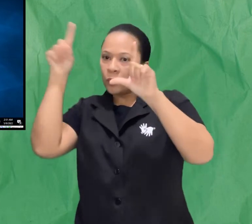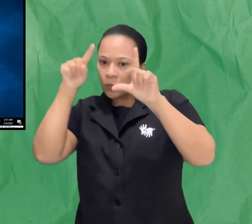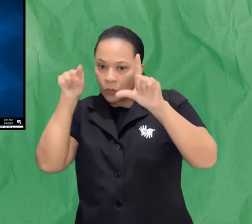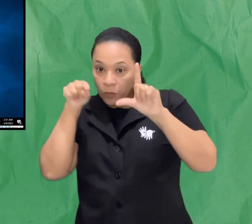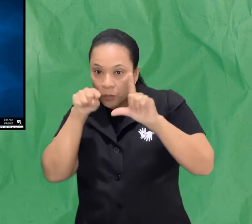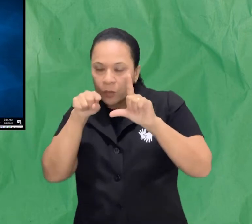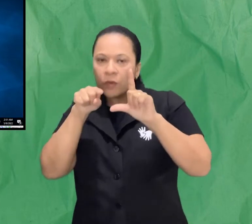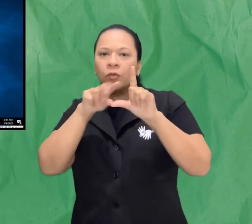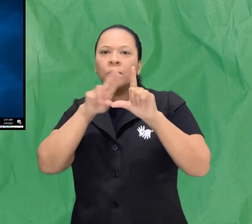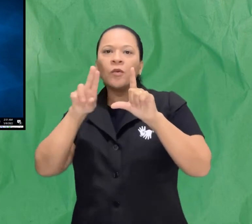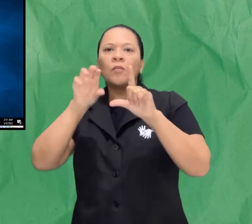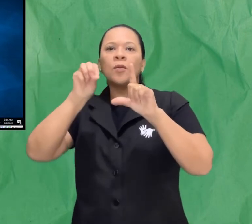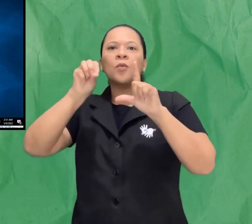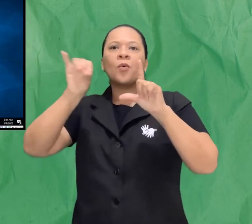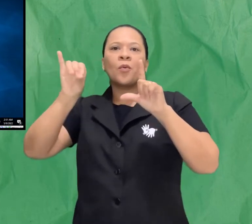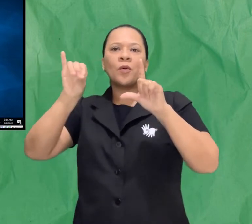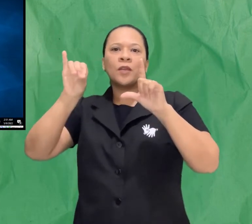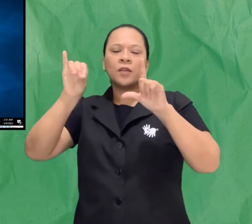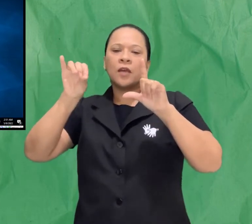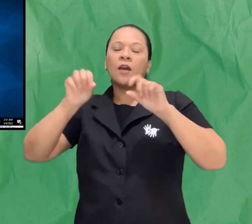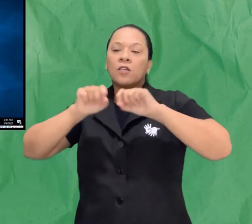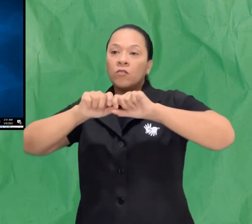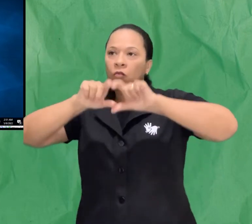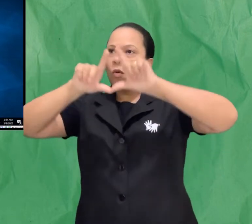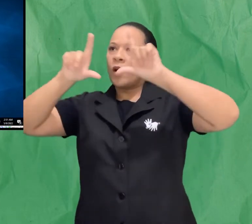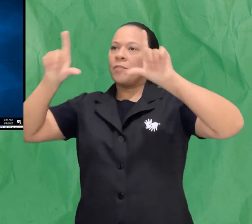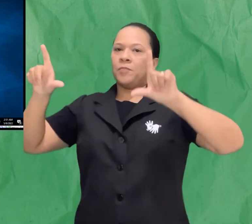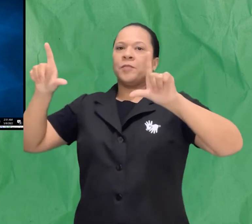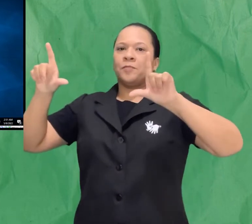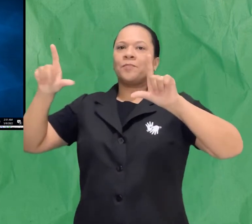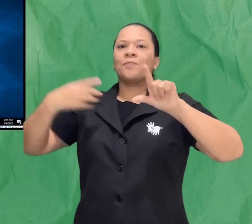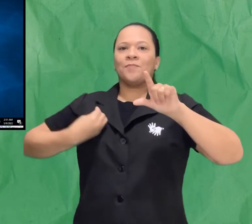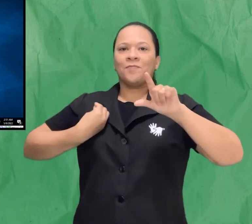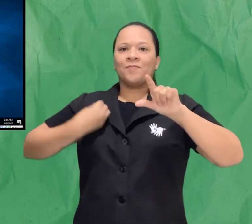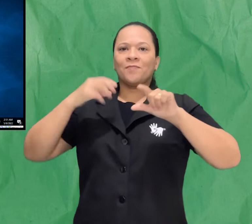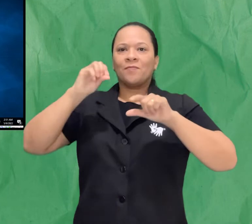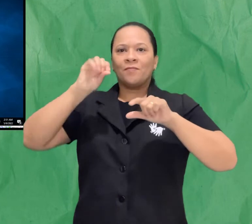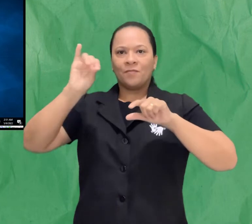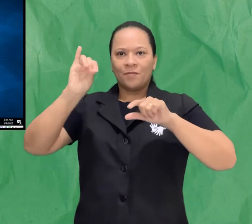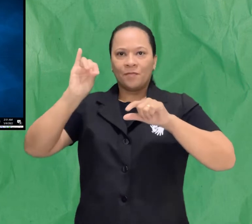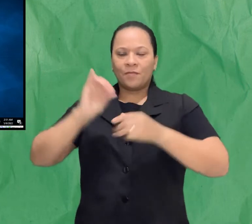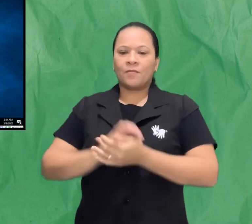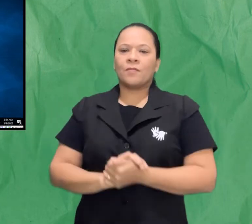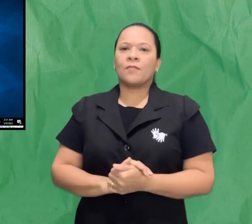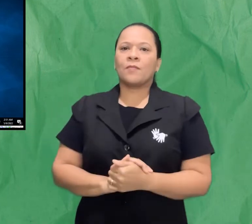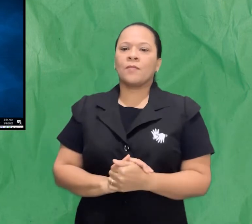Oi. Quando eu abrir, ó, Oi. Bem, eu vou agora criar outro arquivo.